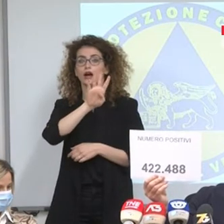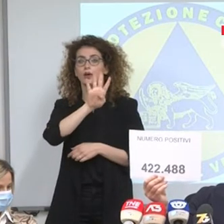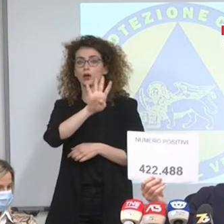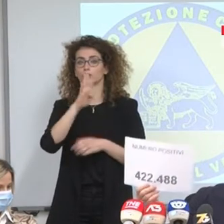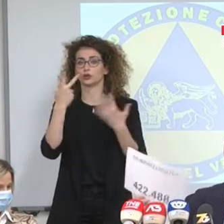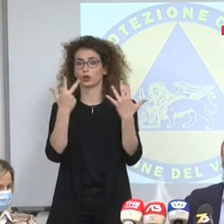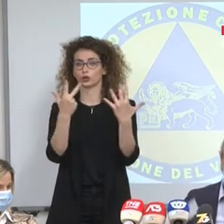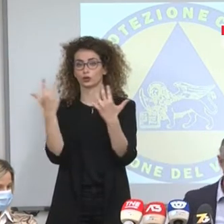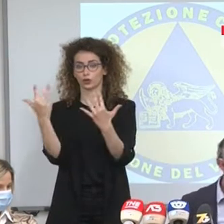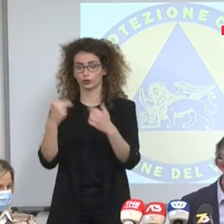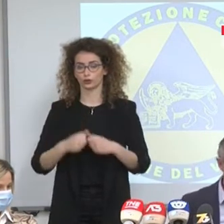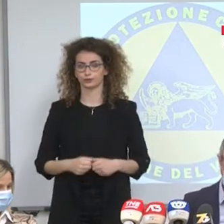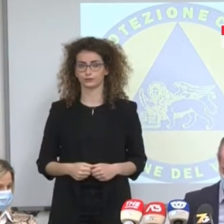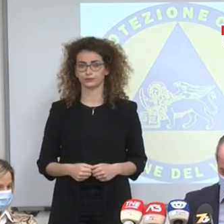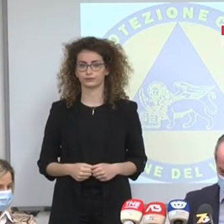422.488.